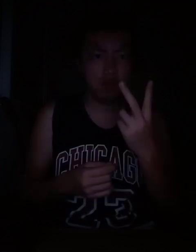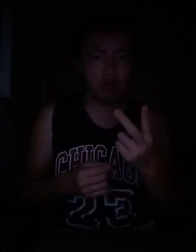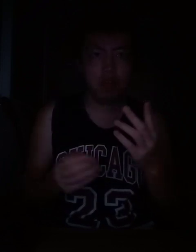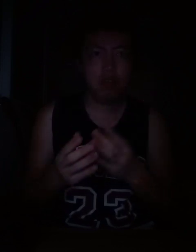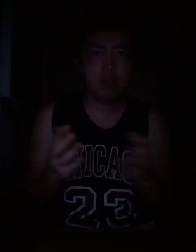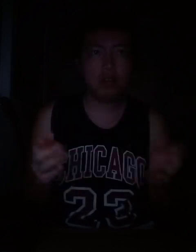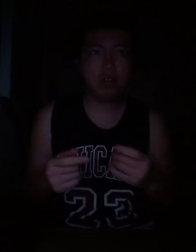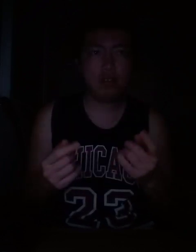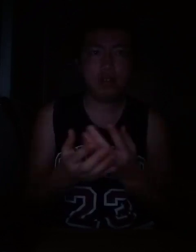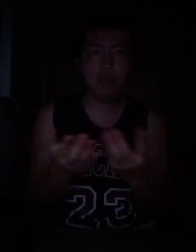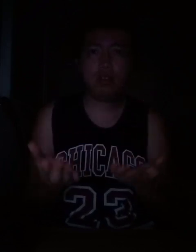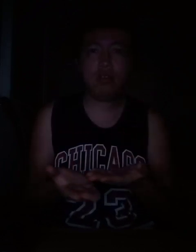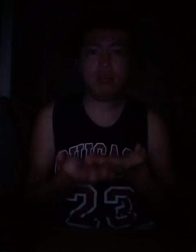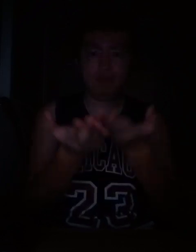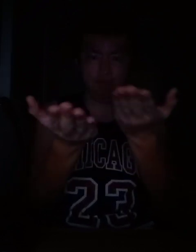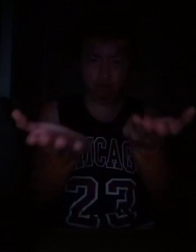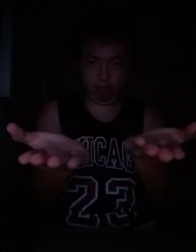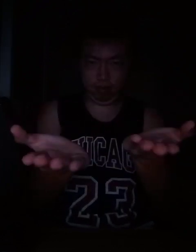전입니다. 정소영 기자입니다.